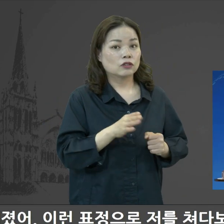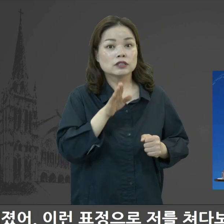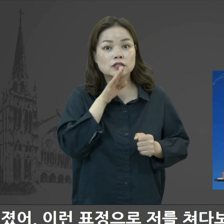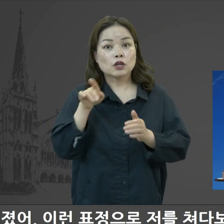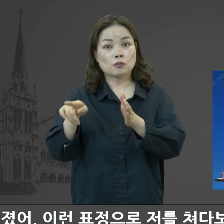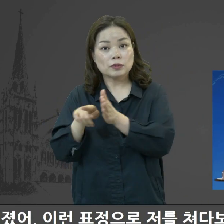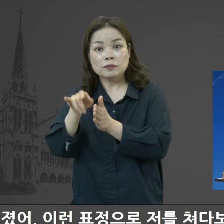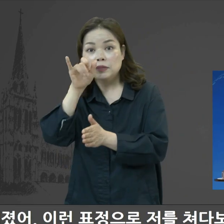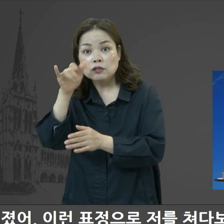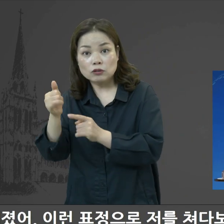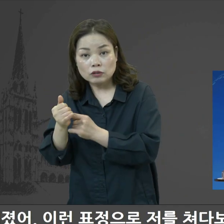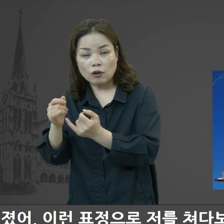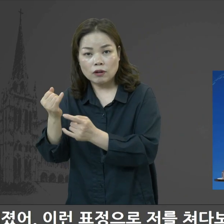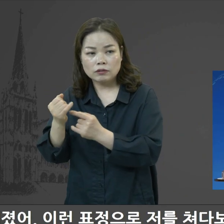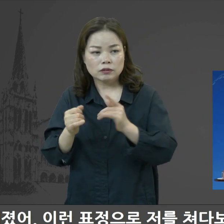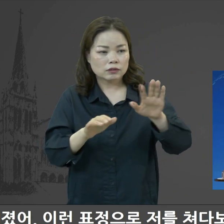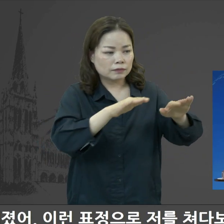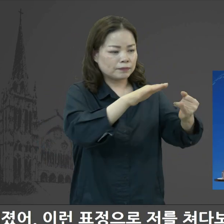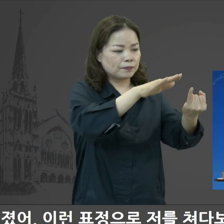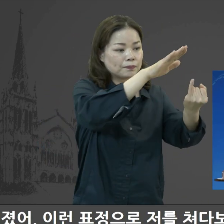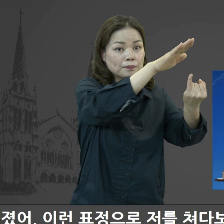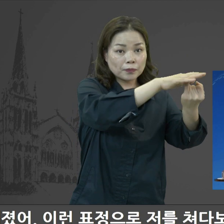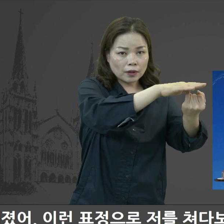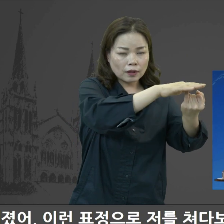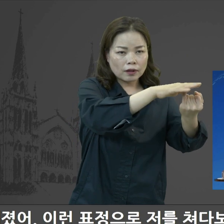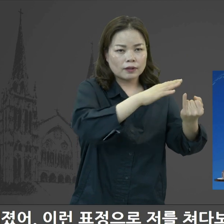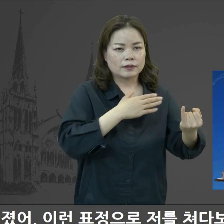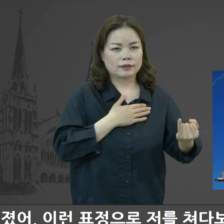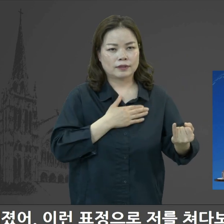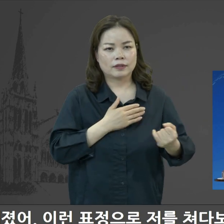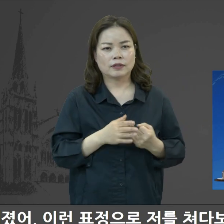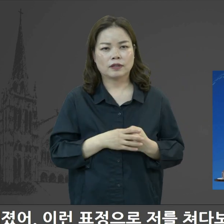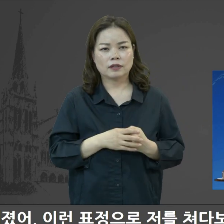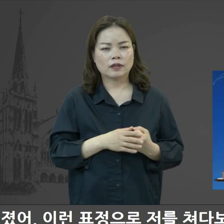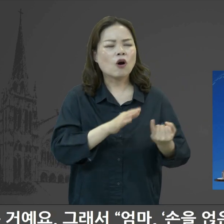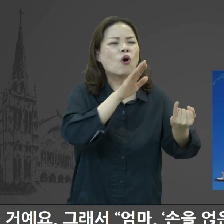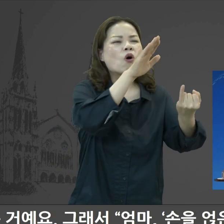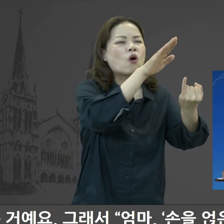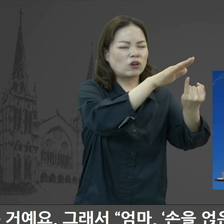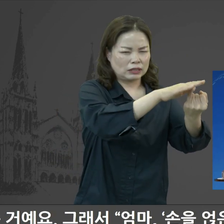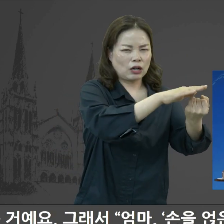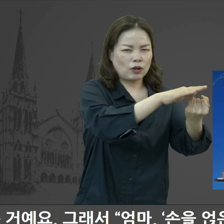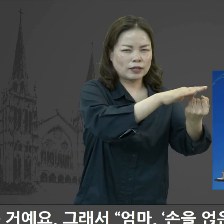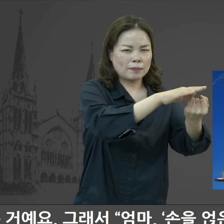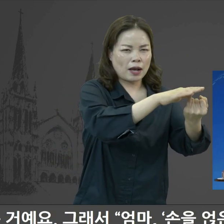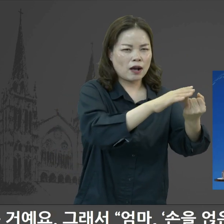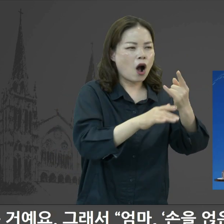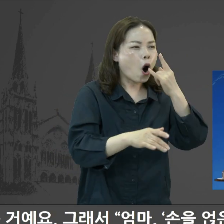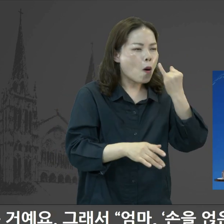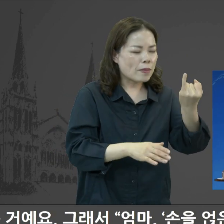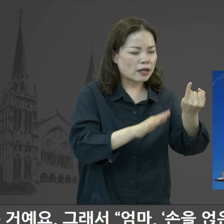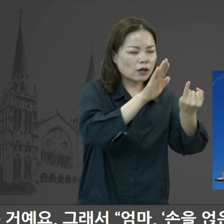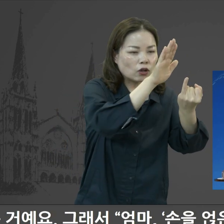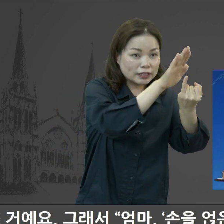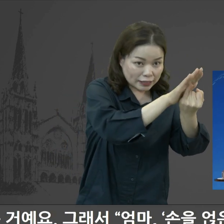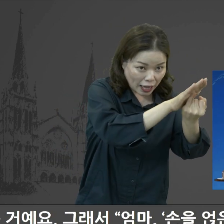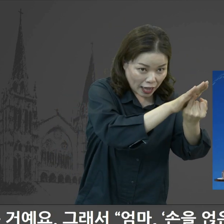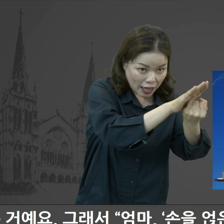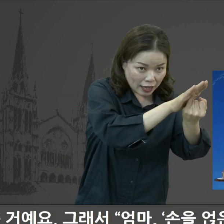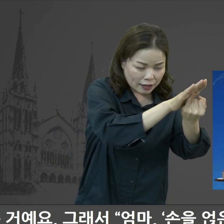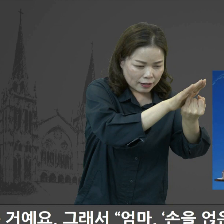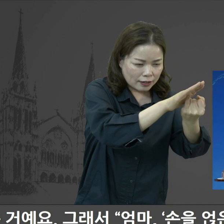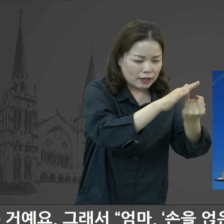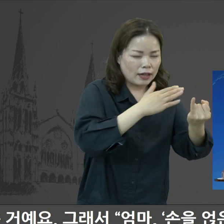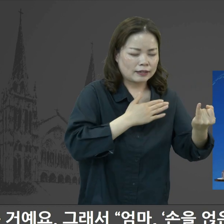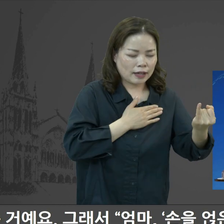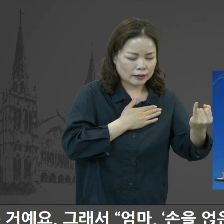거예요. 그래서 엄마 손을 얹은 즉 그러는 거 보니까 얹으려는 건가 봐. 그러니까 내가 얹을게. 그리고 우리 엄마한테요